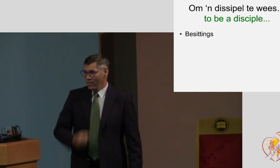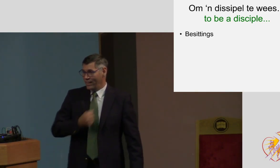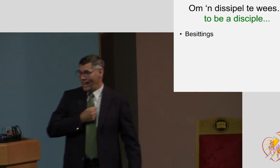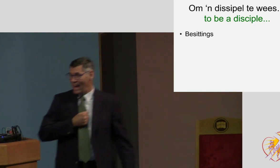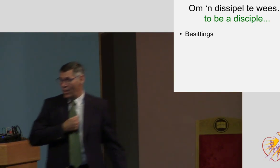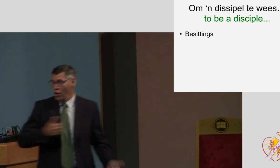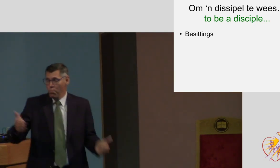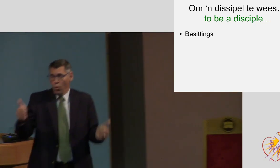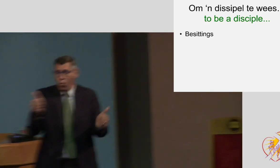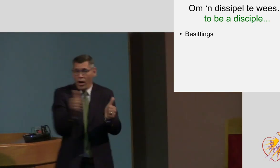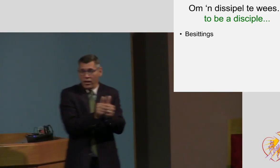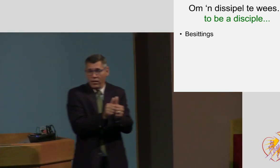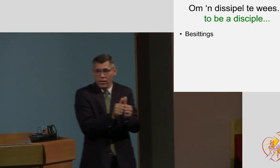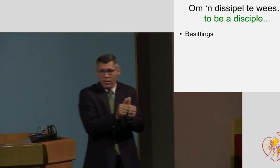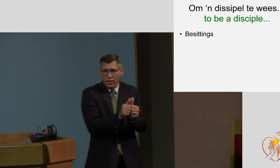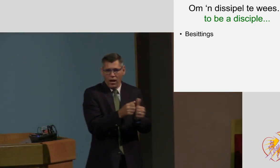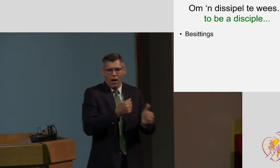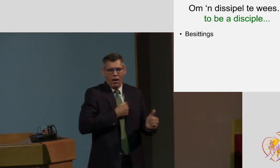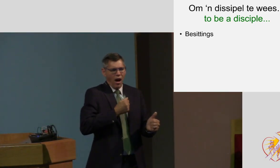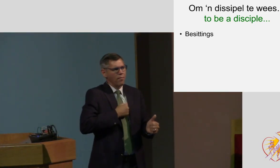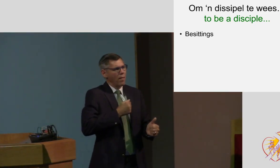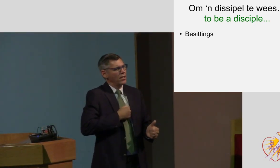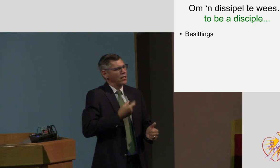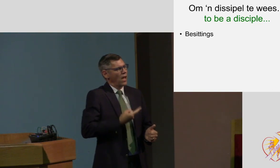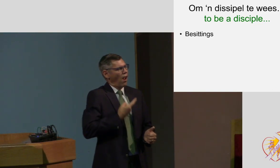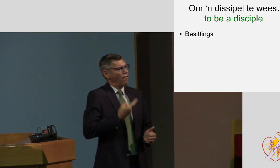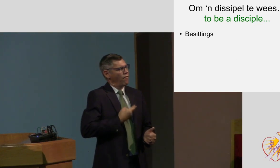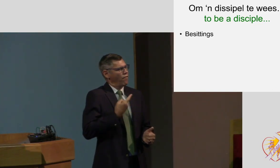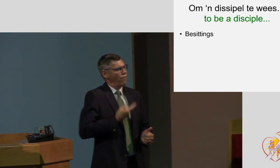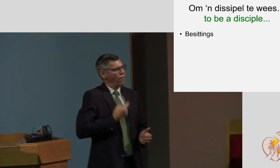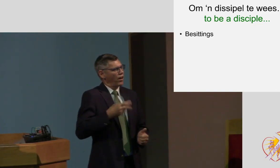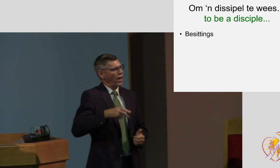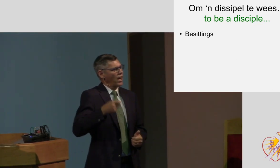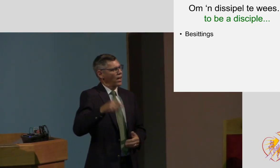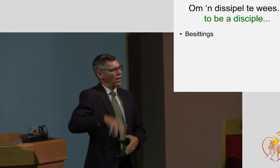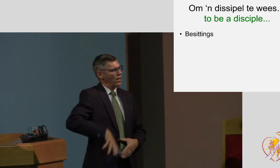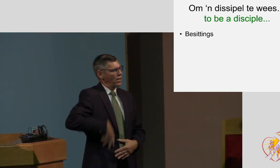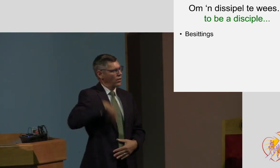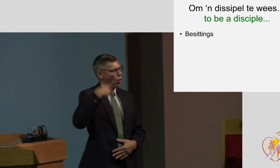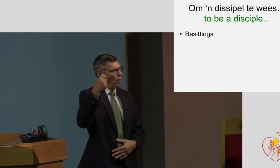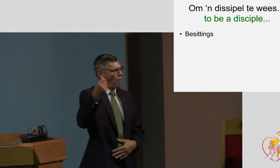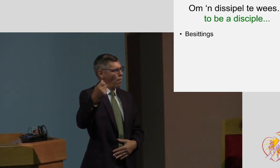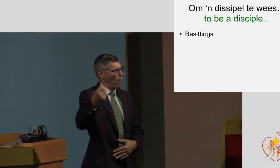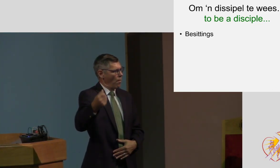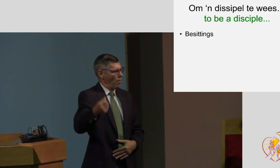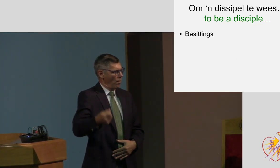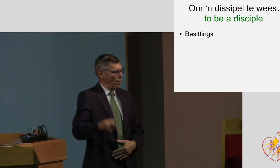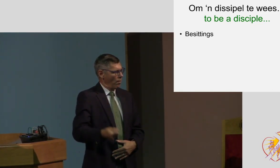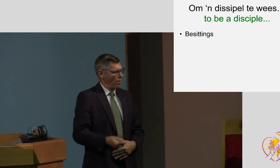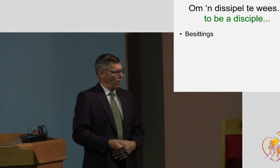ek behoort aan myself verrykdom.